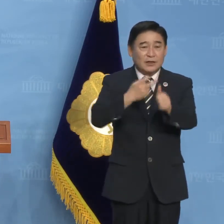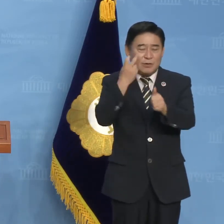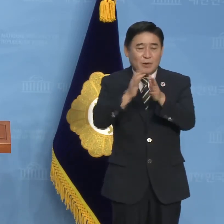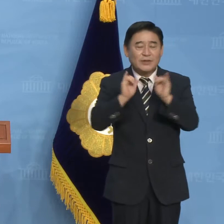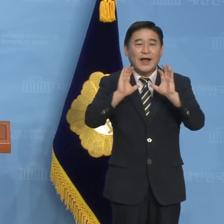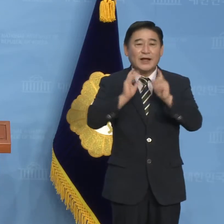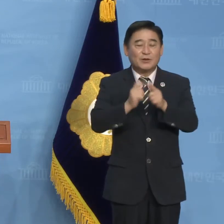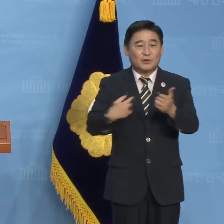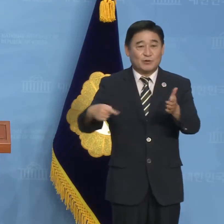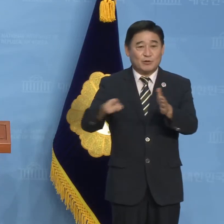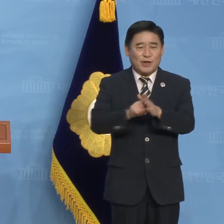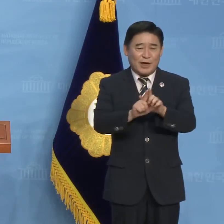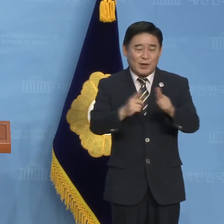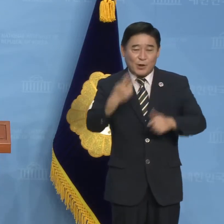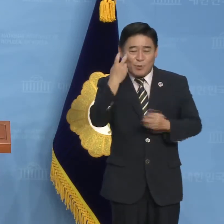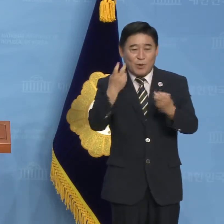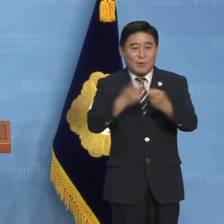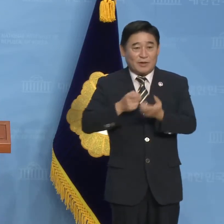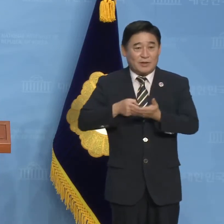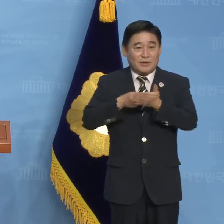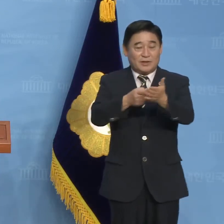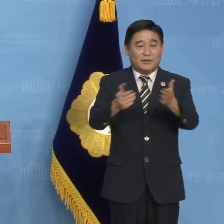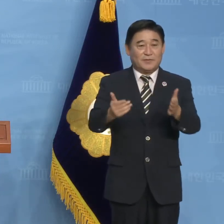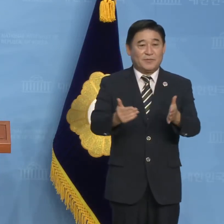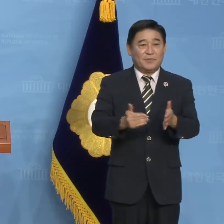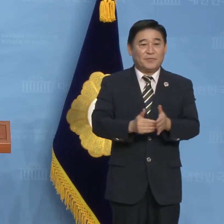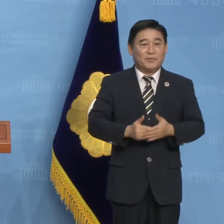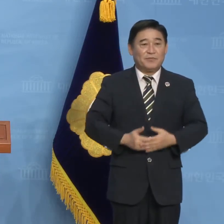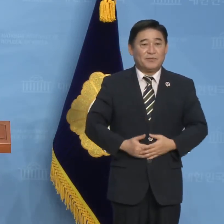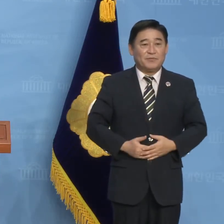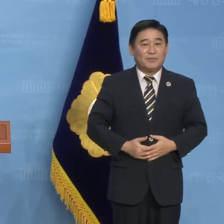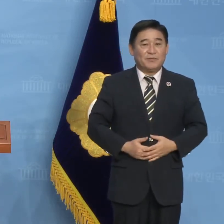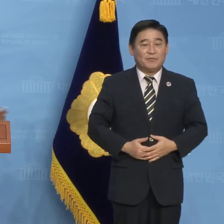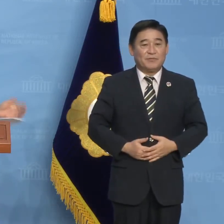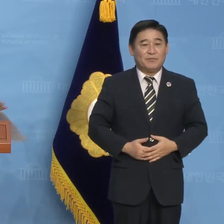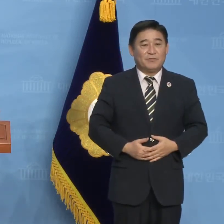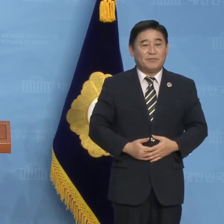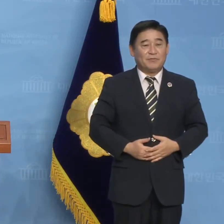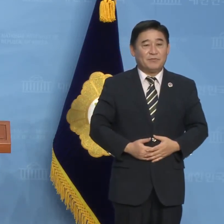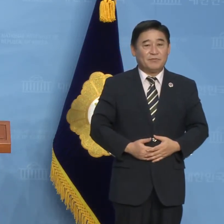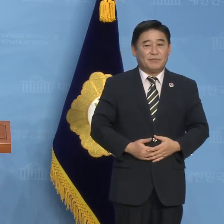대상인 아동들을 위한 다양한 보호 방안들을 제시하였습니다.